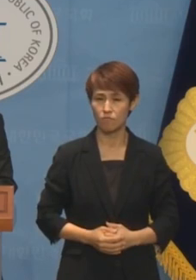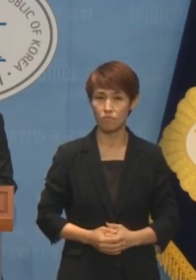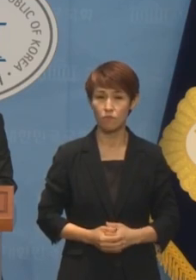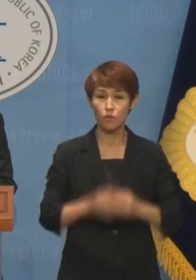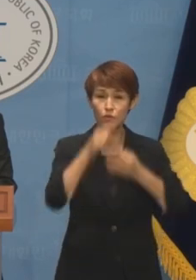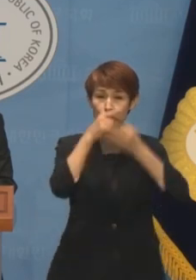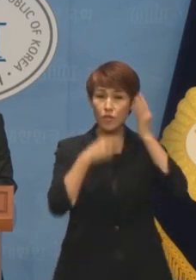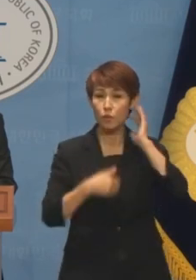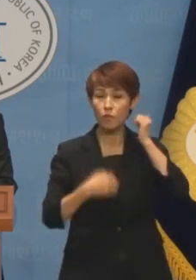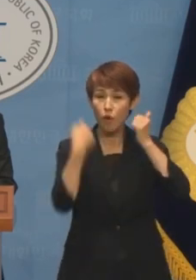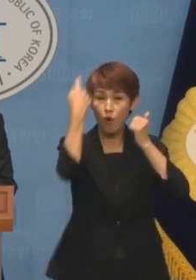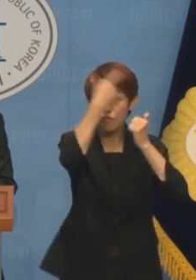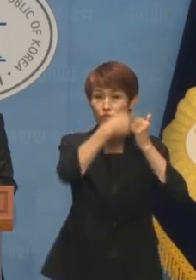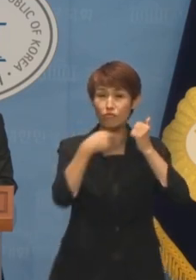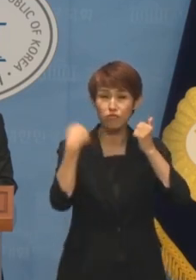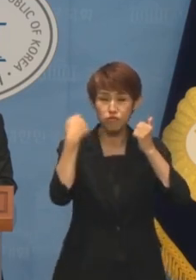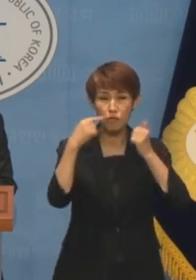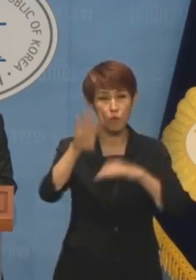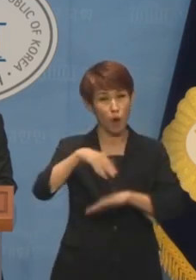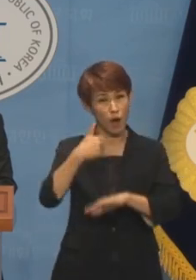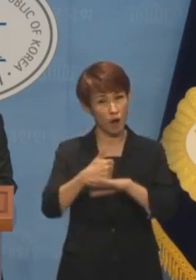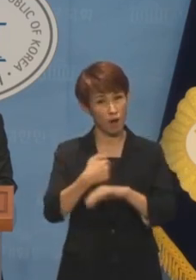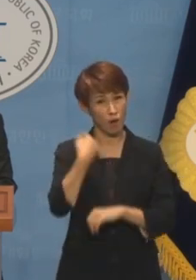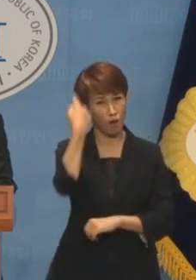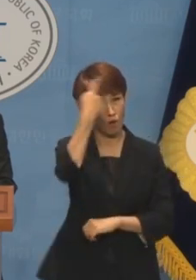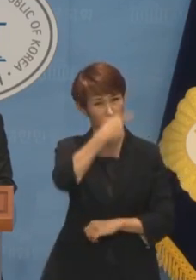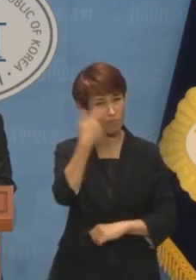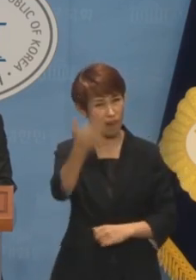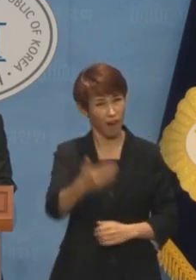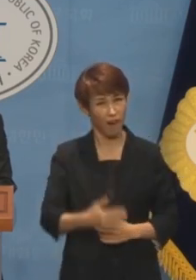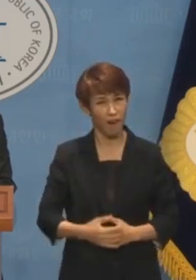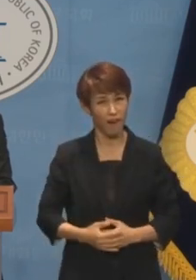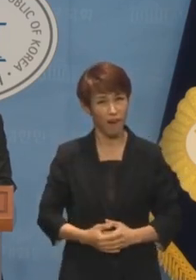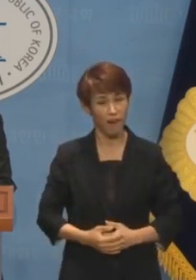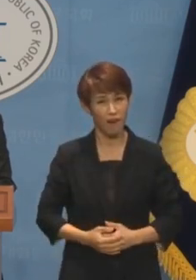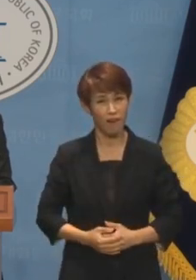윤석열 대통령의 얼굴이 임금님의 용안이라도 됩니까?